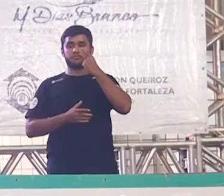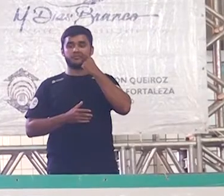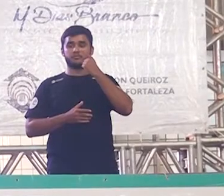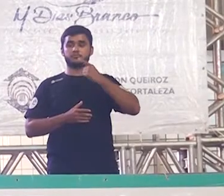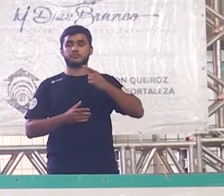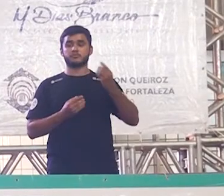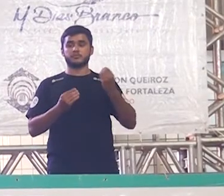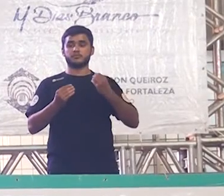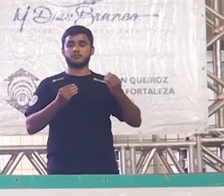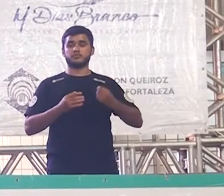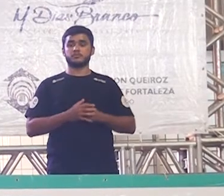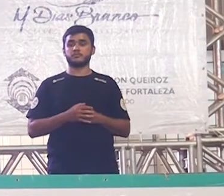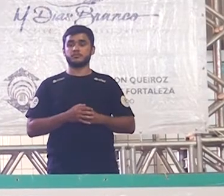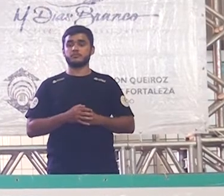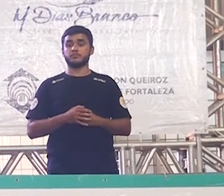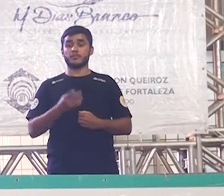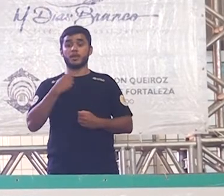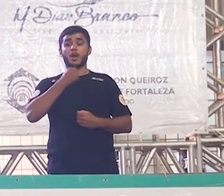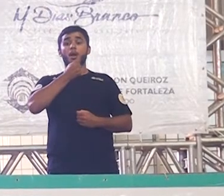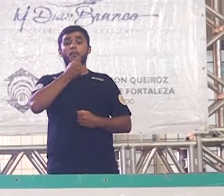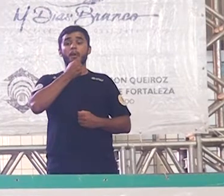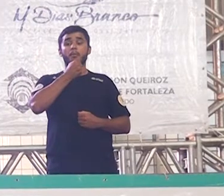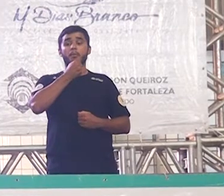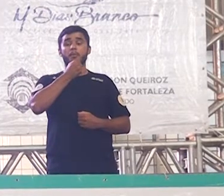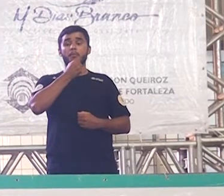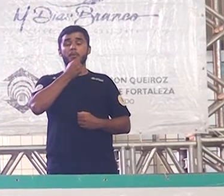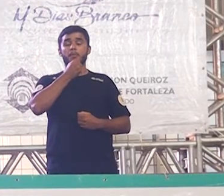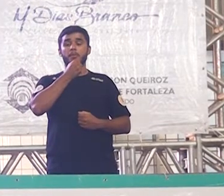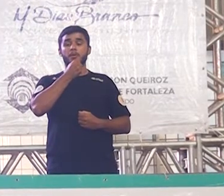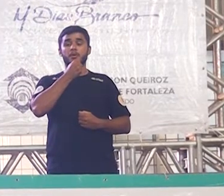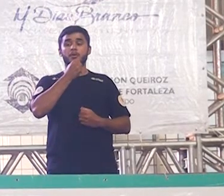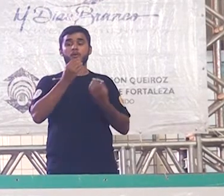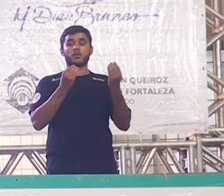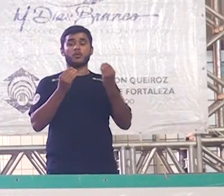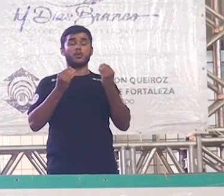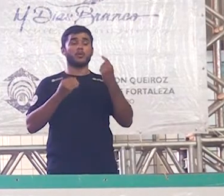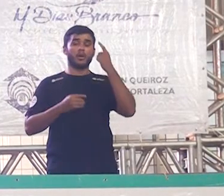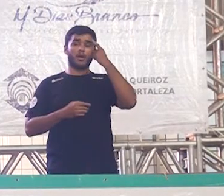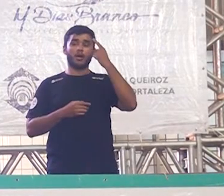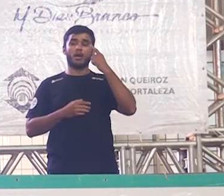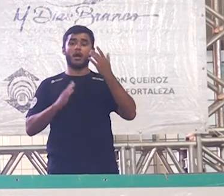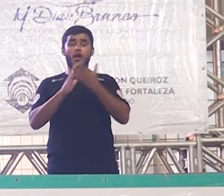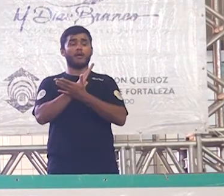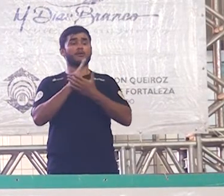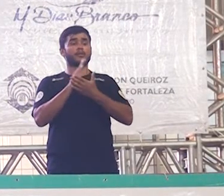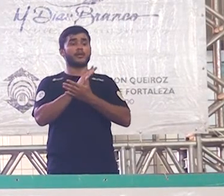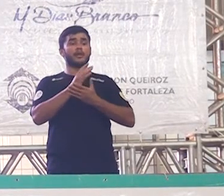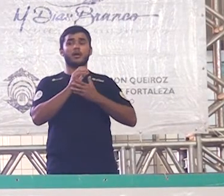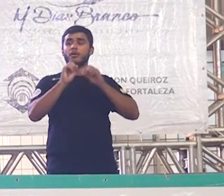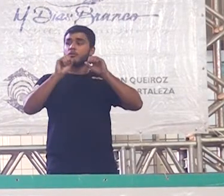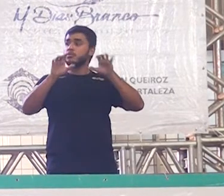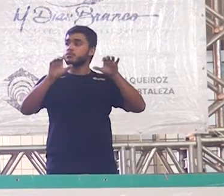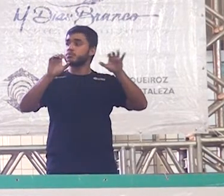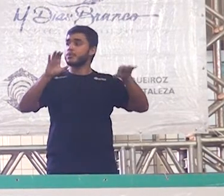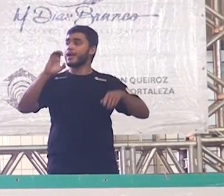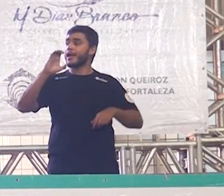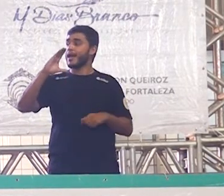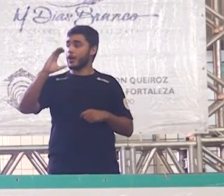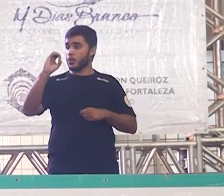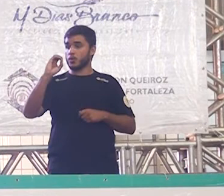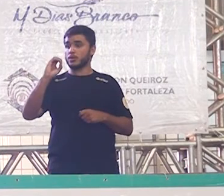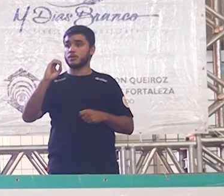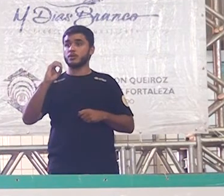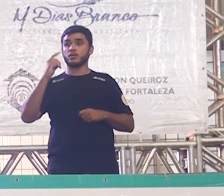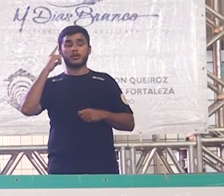ginásio, o tom da minha voz, ela sempre fica com um pouco de reverberação, um pouco de eco. Porque a gente está